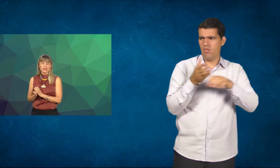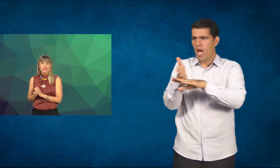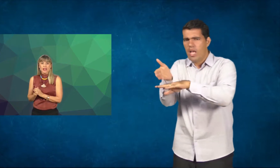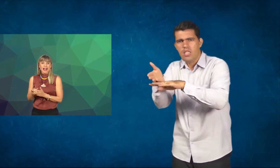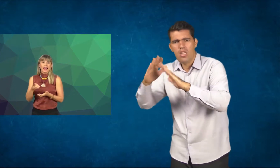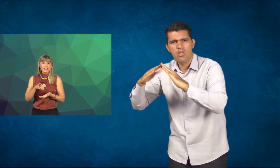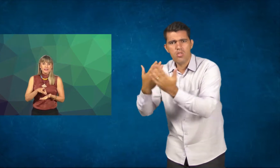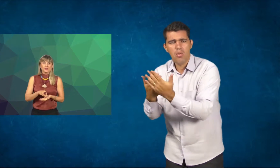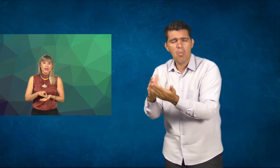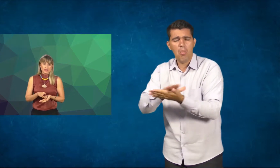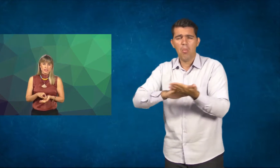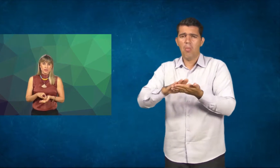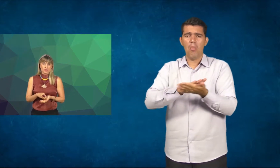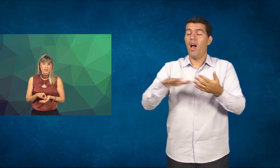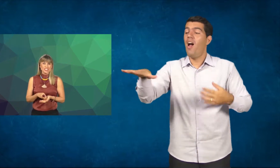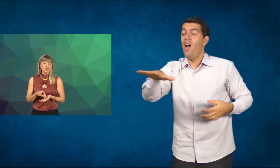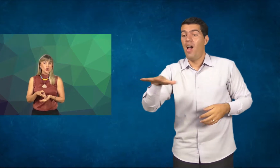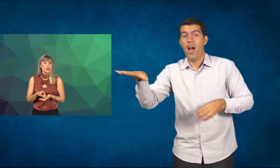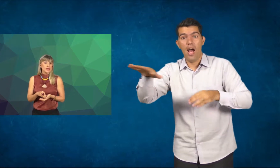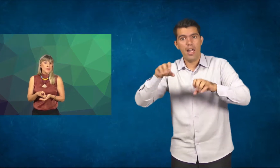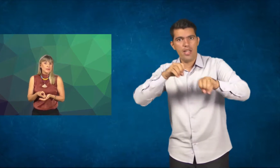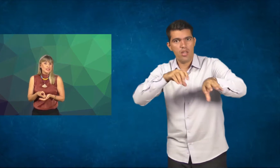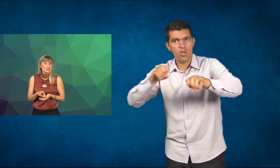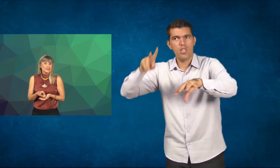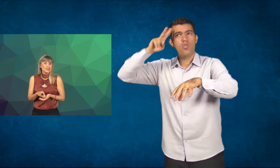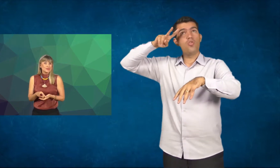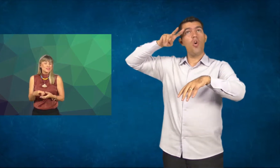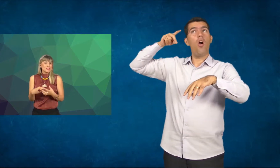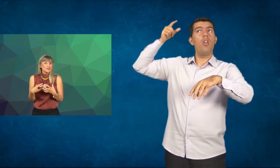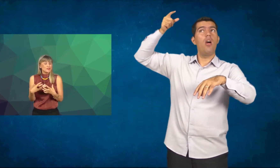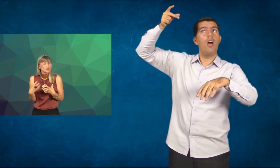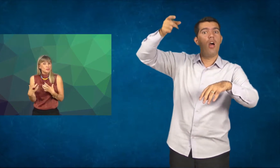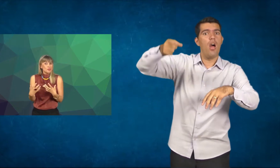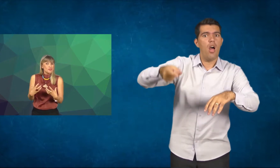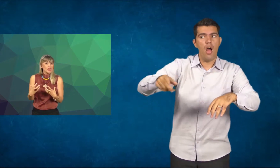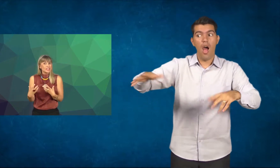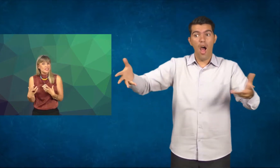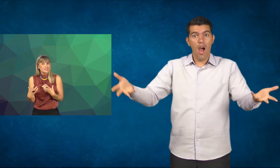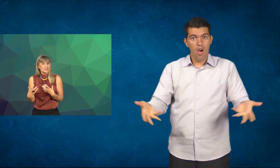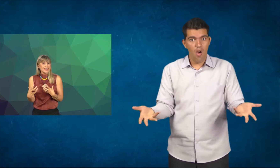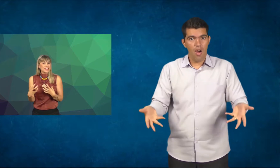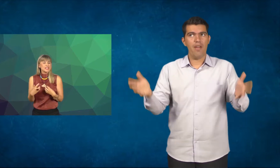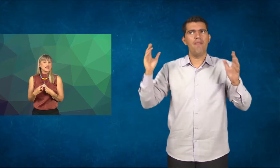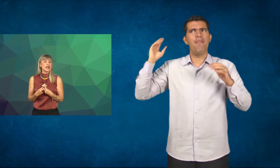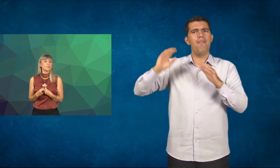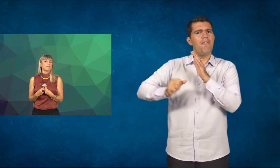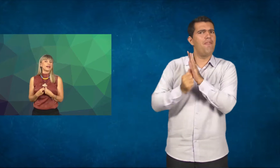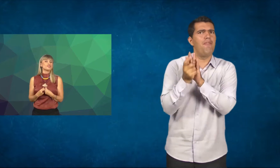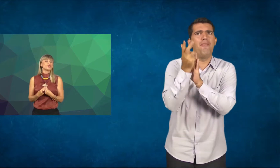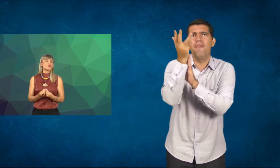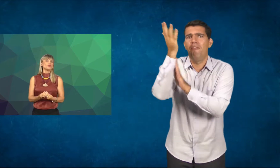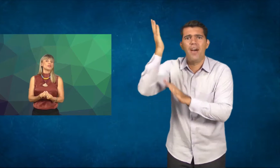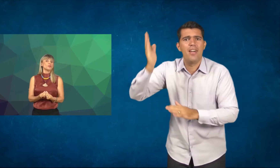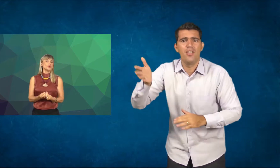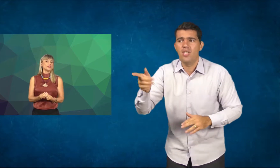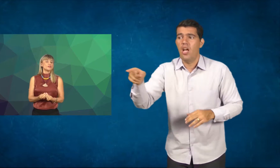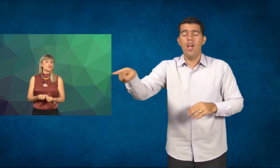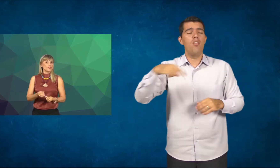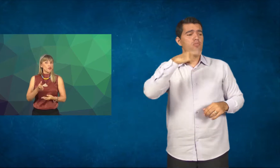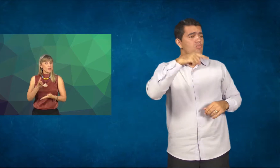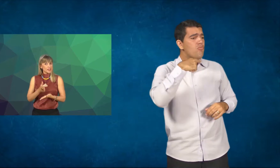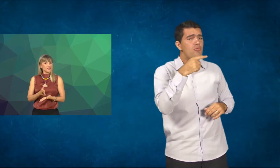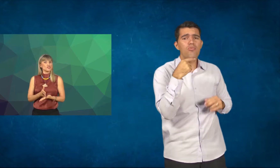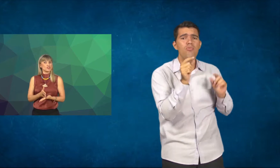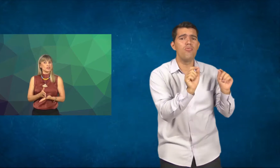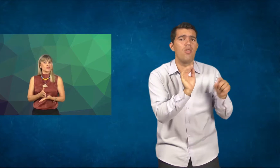escola. A área da educação, historicamente, então, se vê, por vezes, incapaz de contribuir